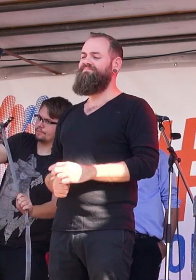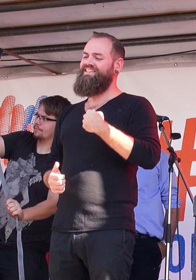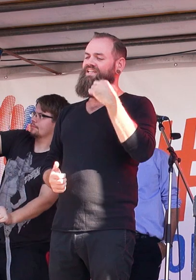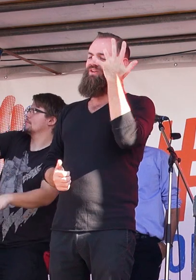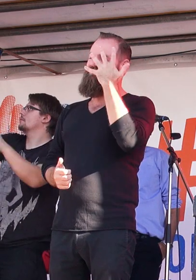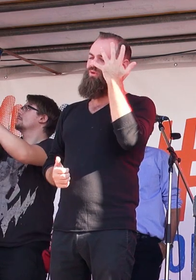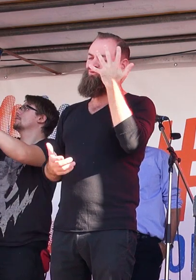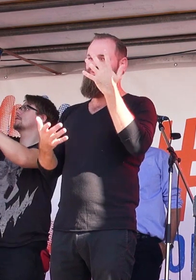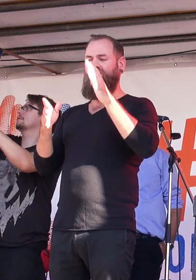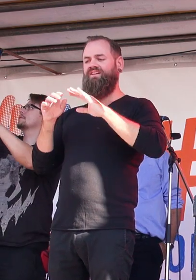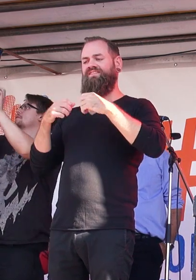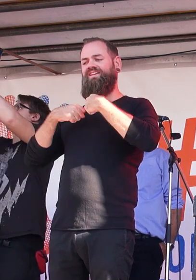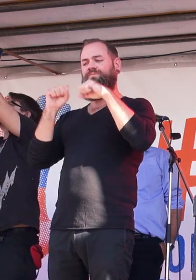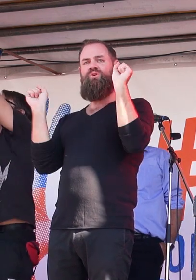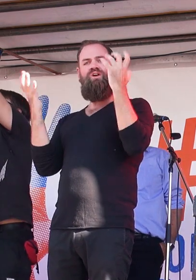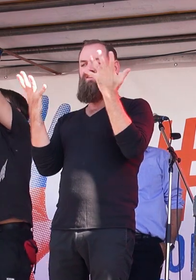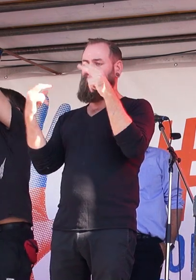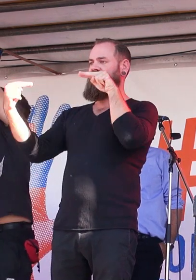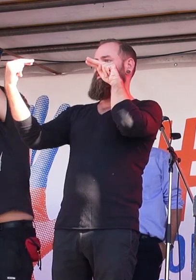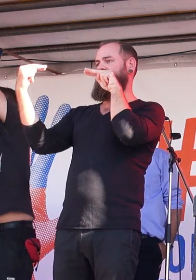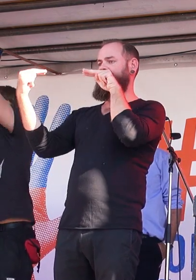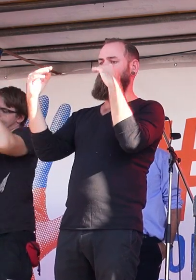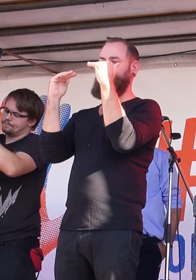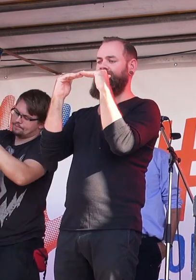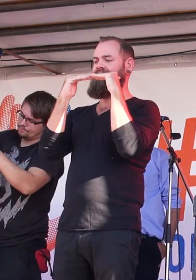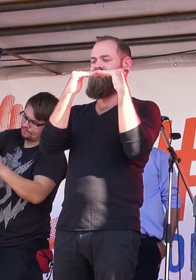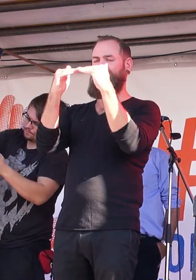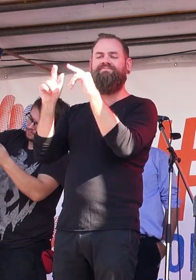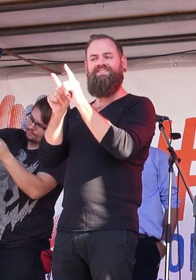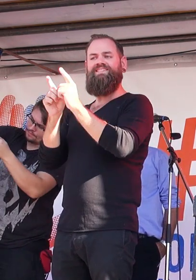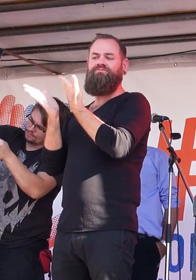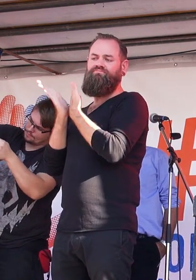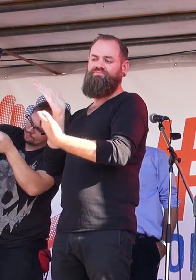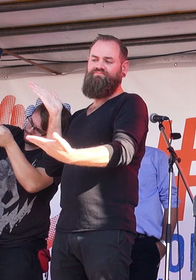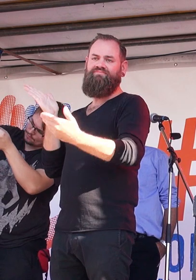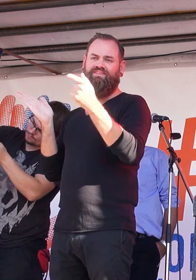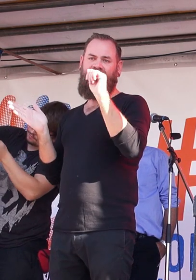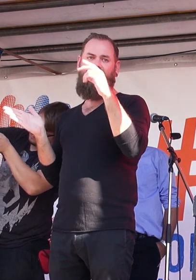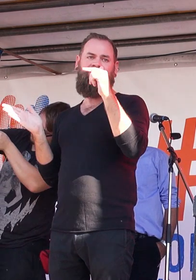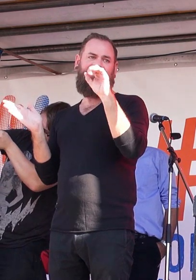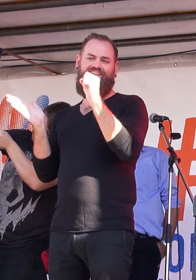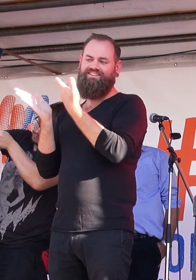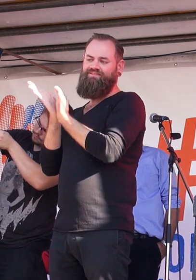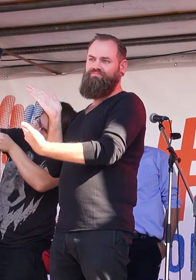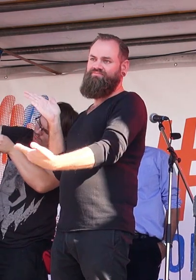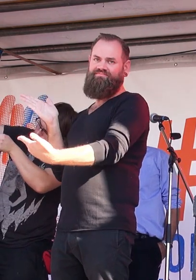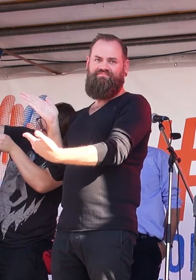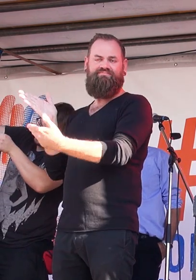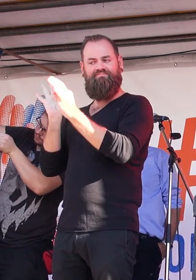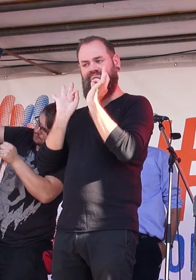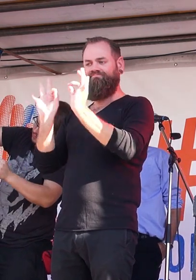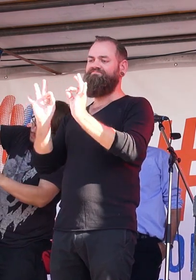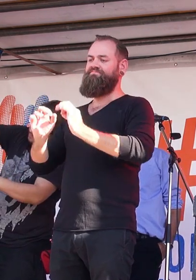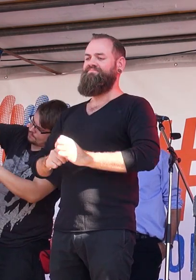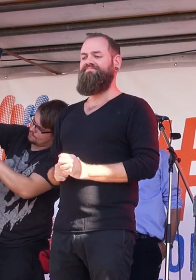Augenhöhe Tachlis reden. Ich möchte mit euch allen zusammen und mit euch leben und zusammenleben